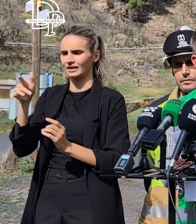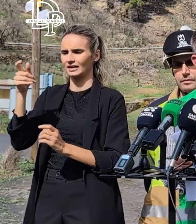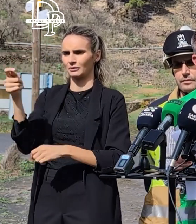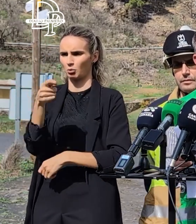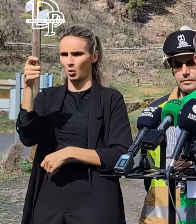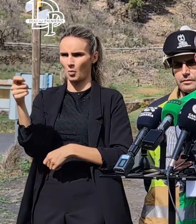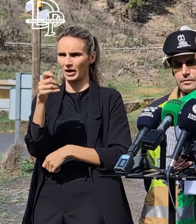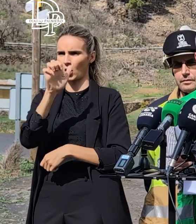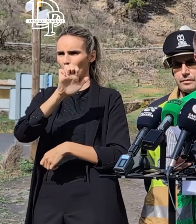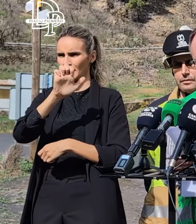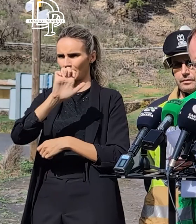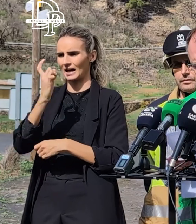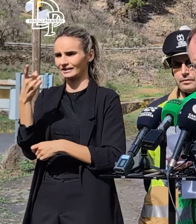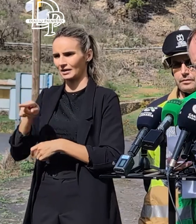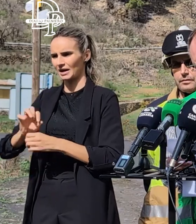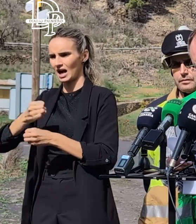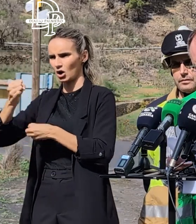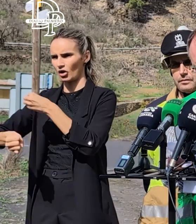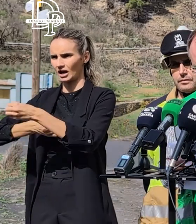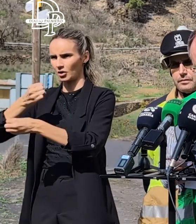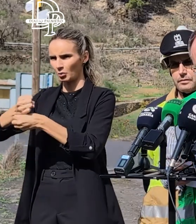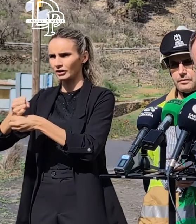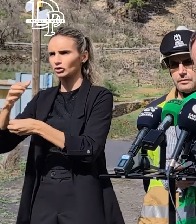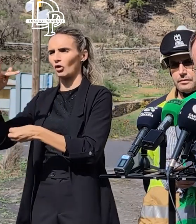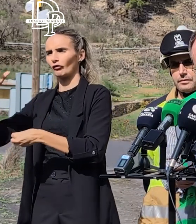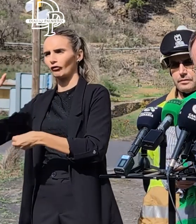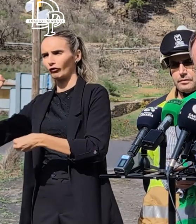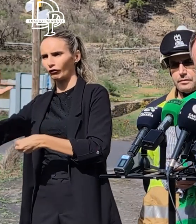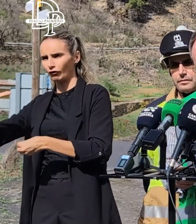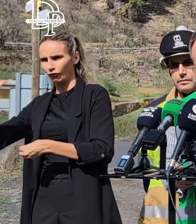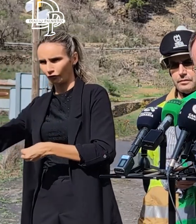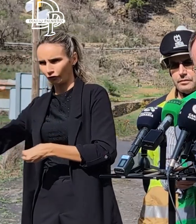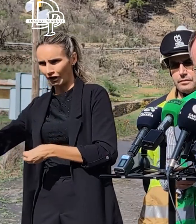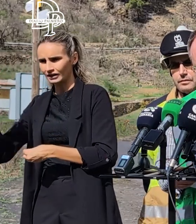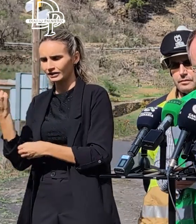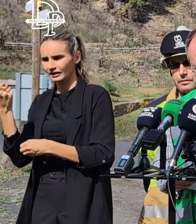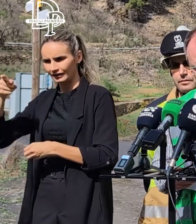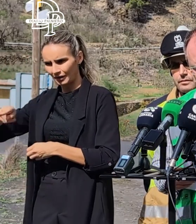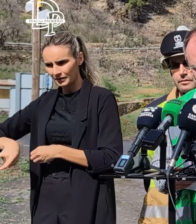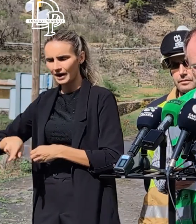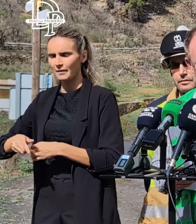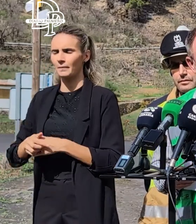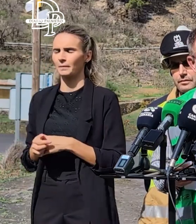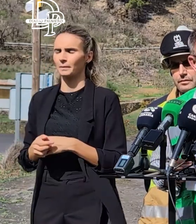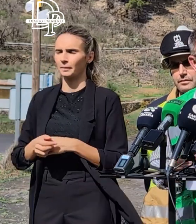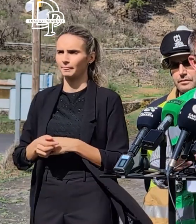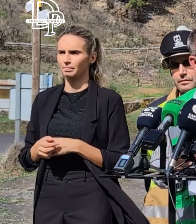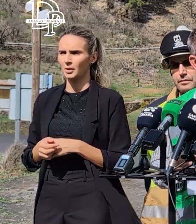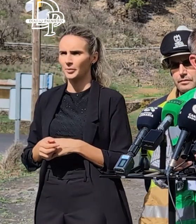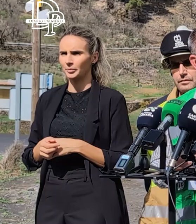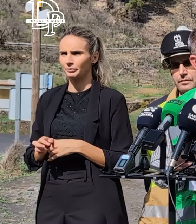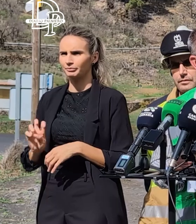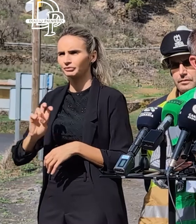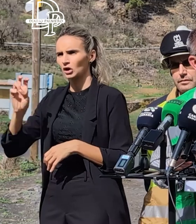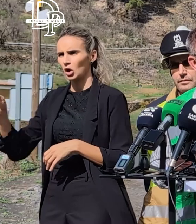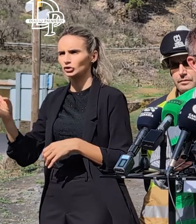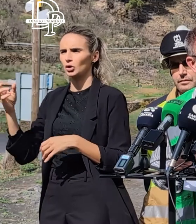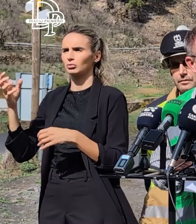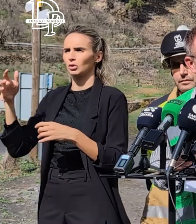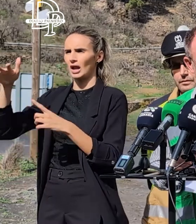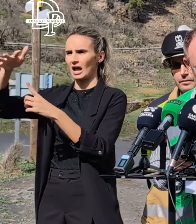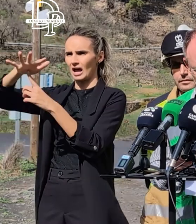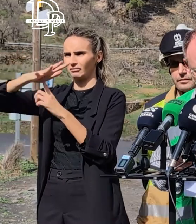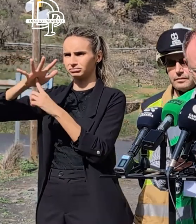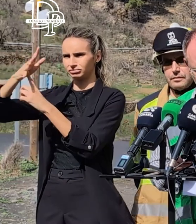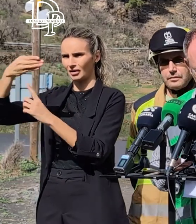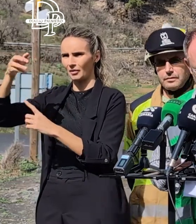aeropuerto, a FALC, también lógicamente a los EIRIF,